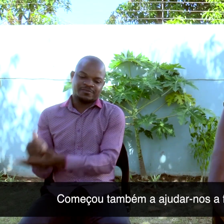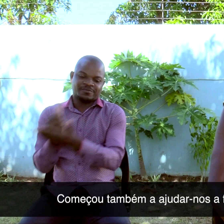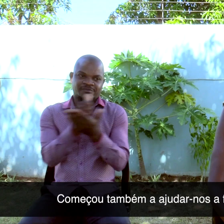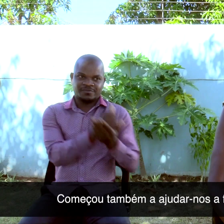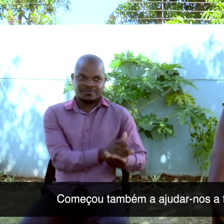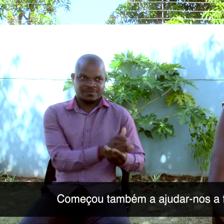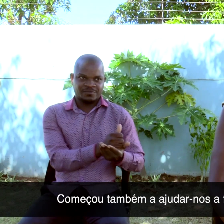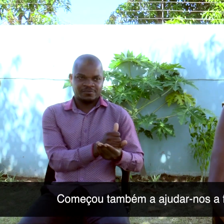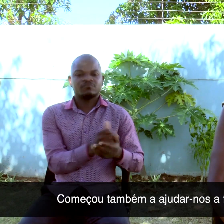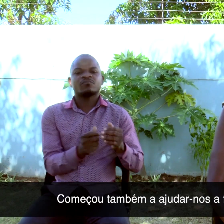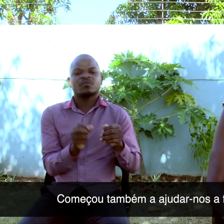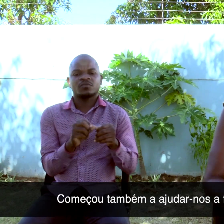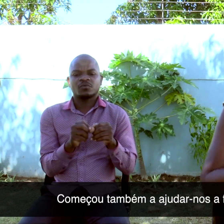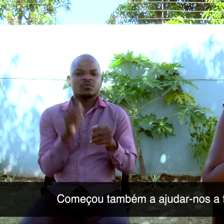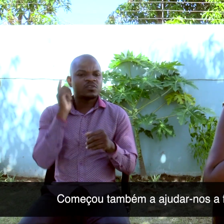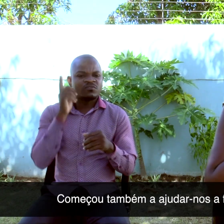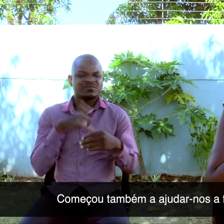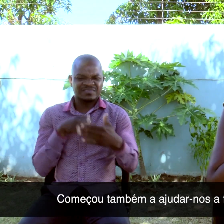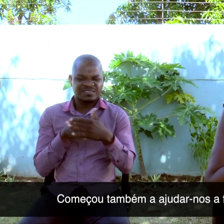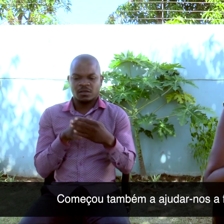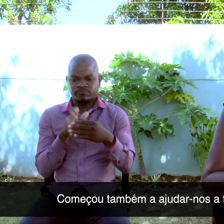a formatizar os telefones.